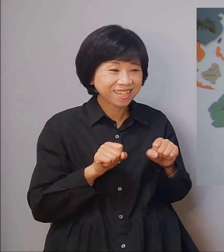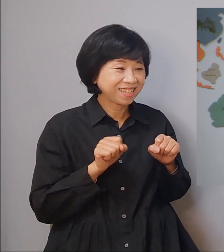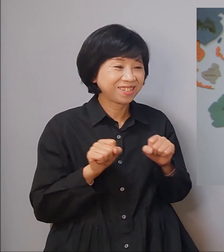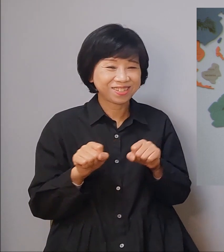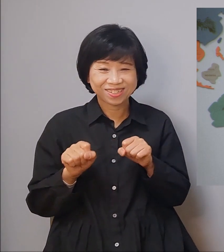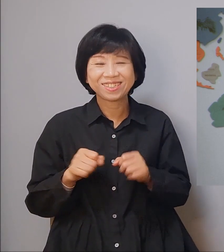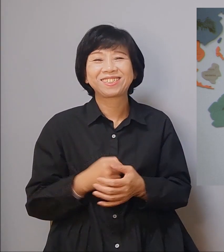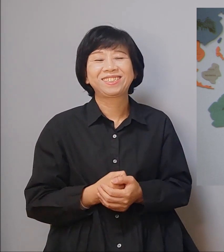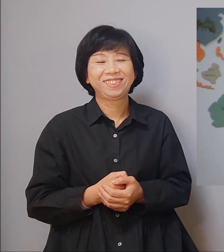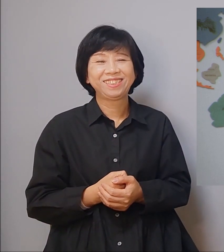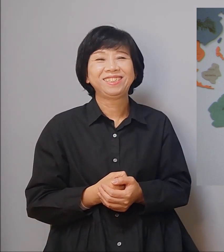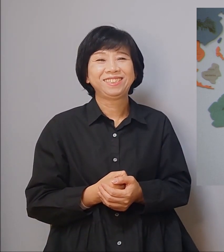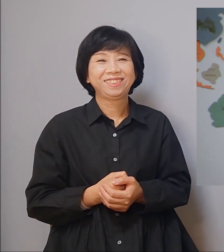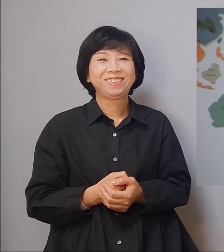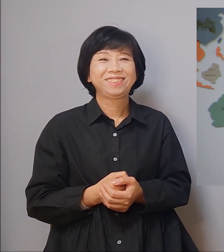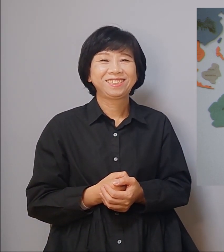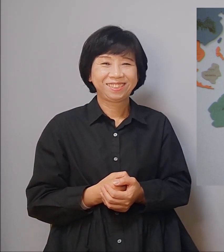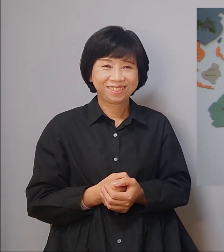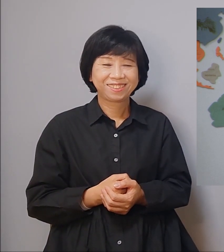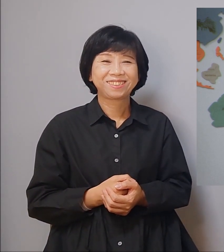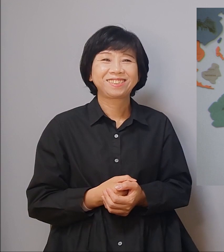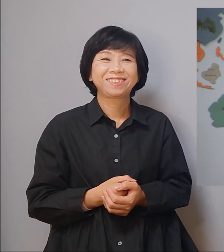안녕하세요.